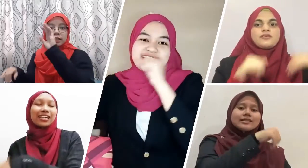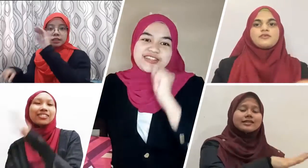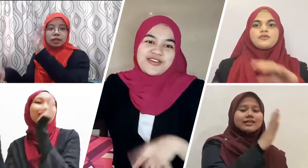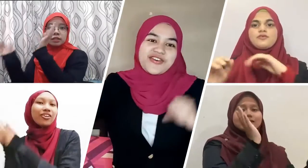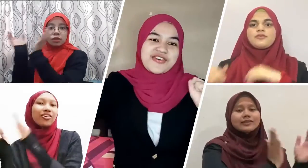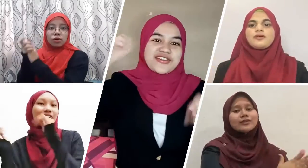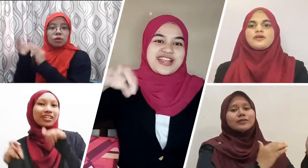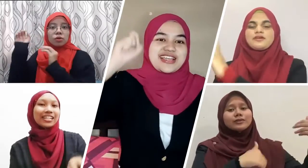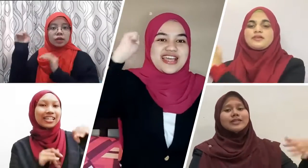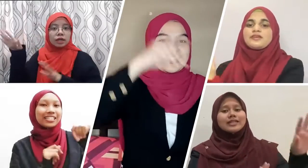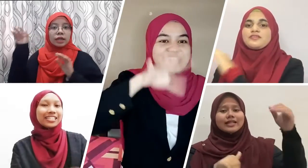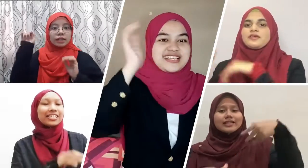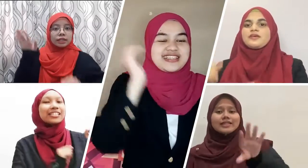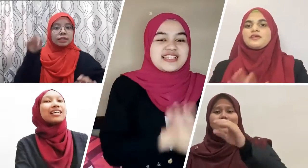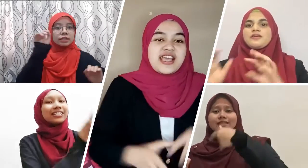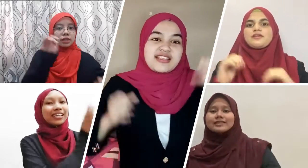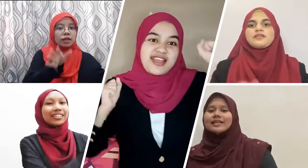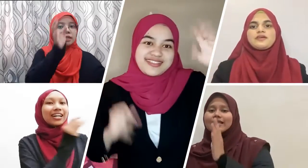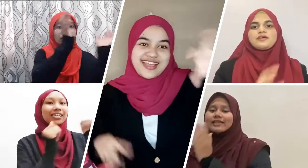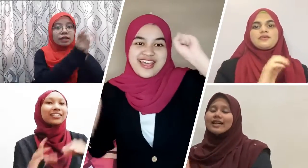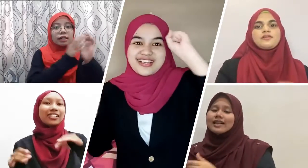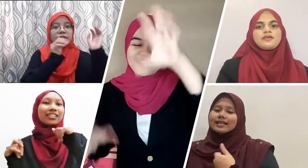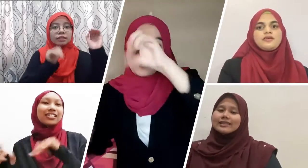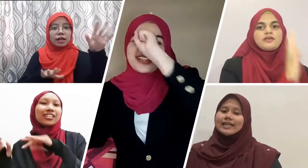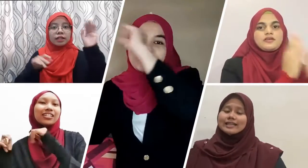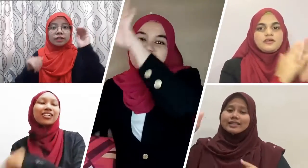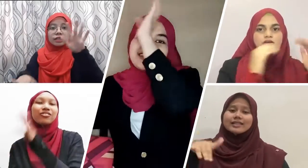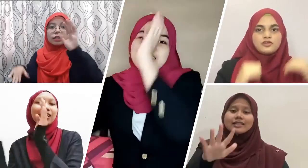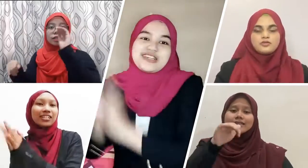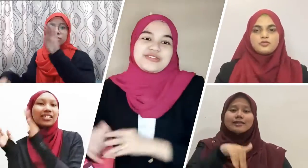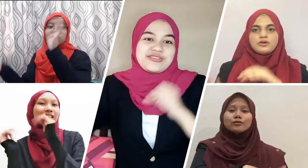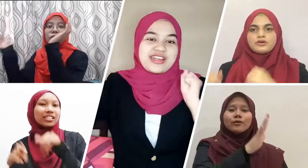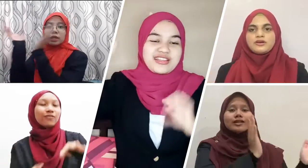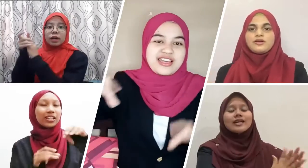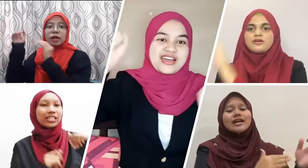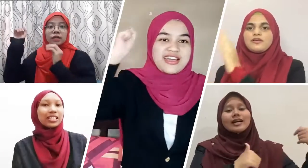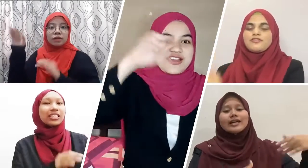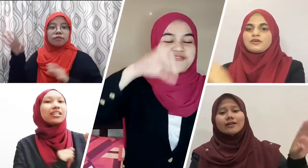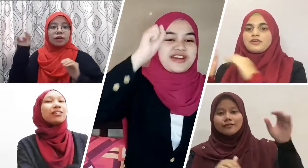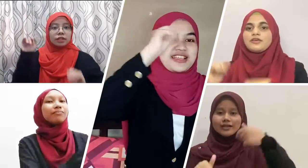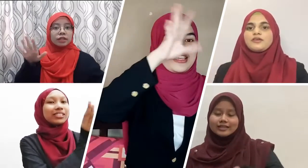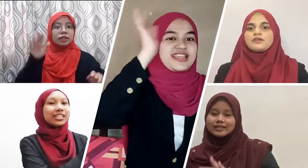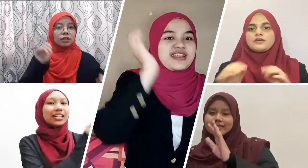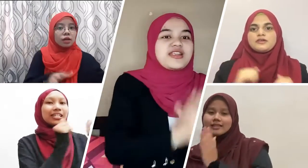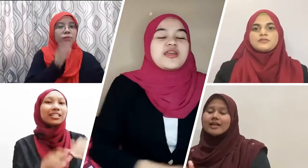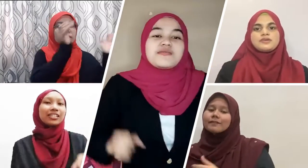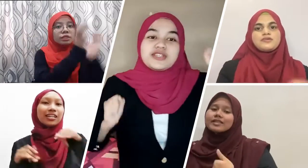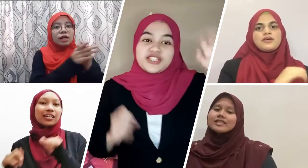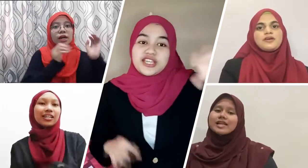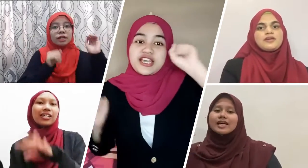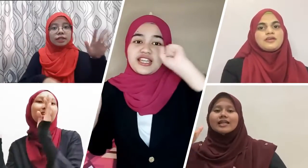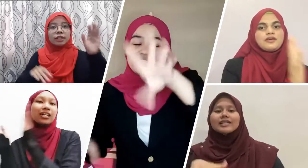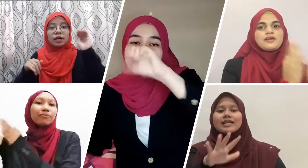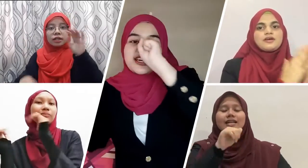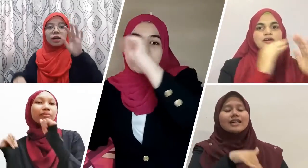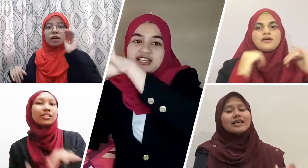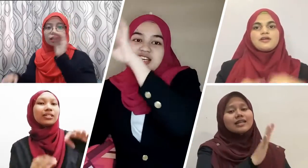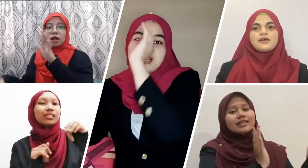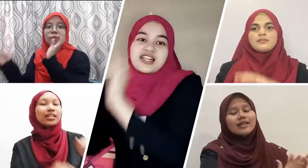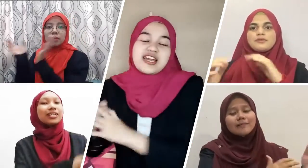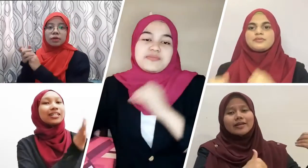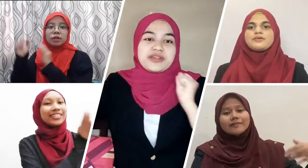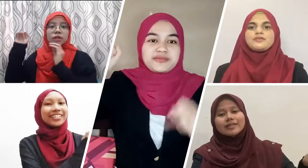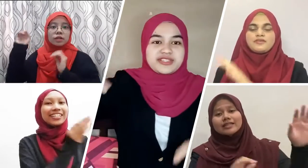Tersebutlah kisah seorang gadis datang dari keluarga yang fakir, menjadi